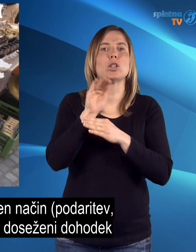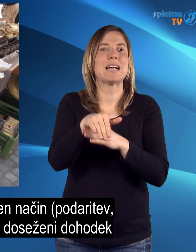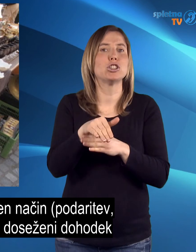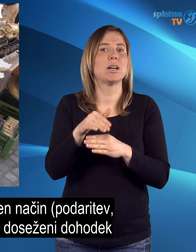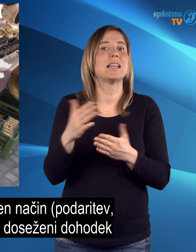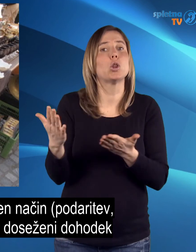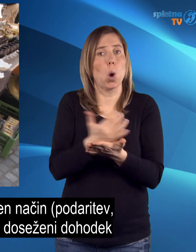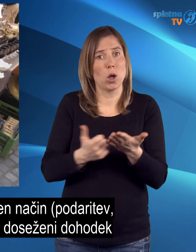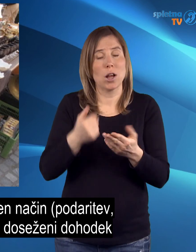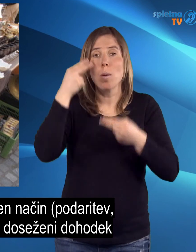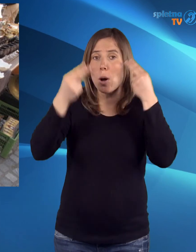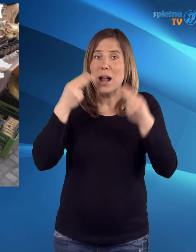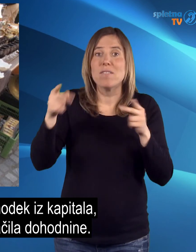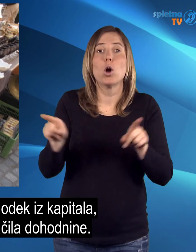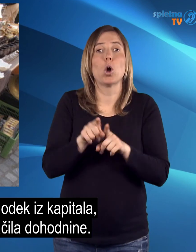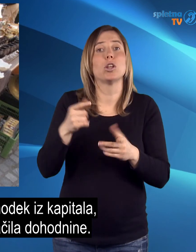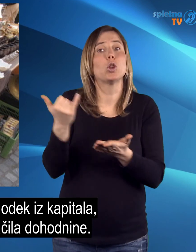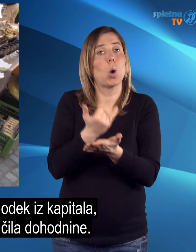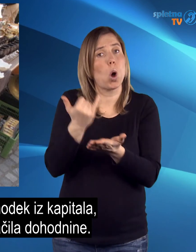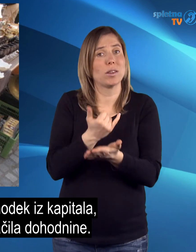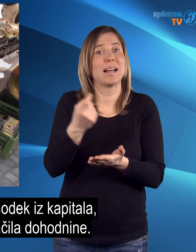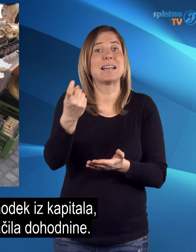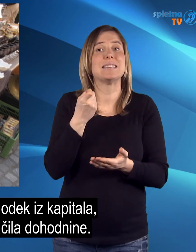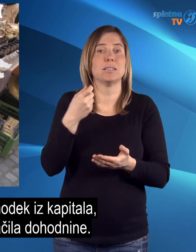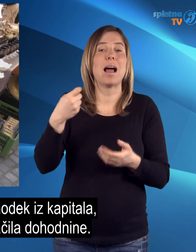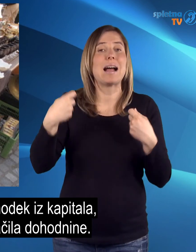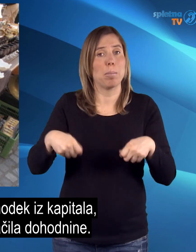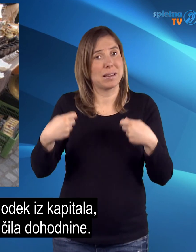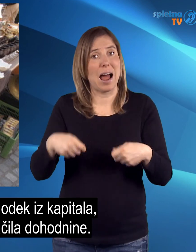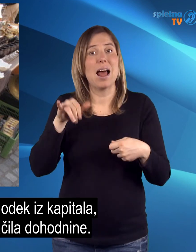obravnava kot dohodek iz kapitala, ki je oproščen plačila dohodnine.